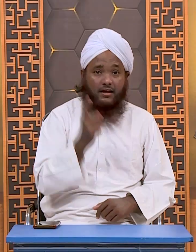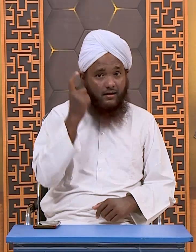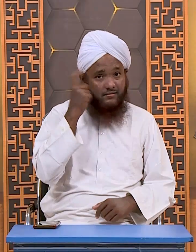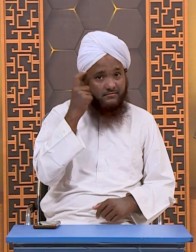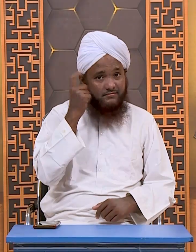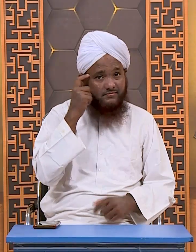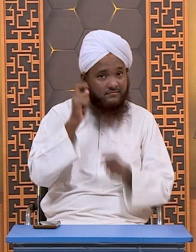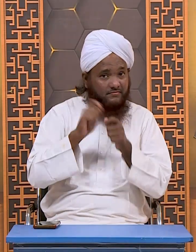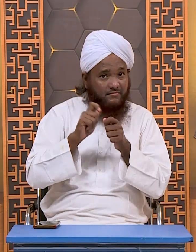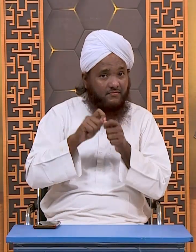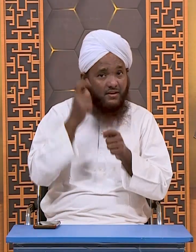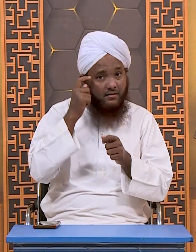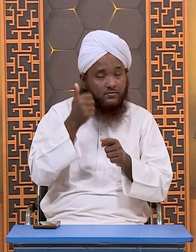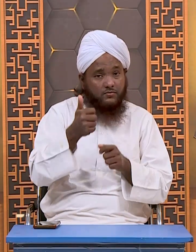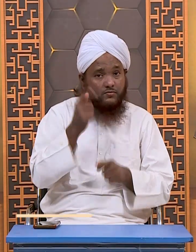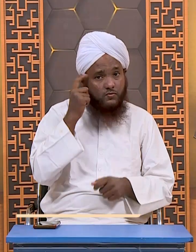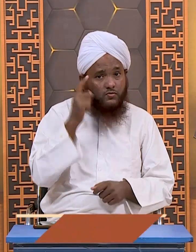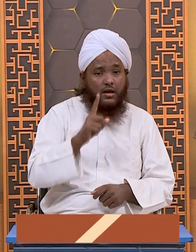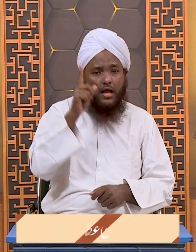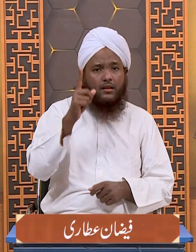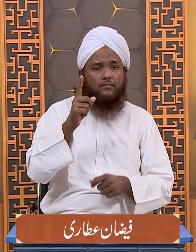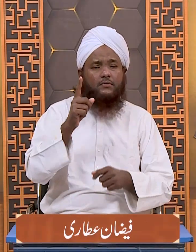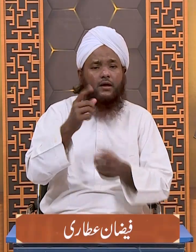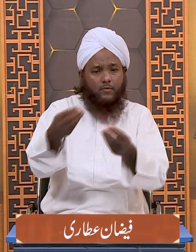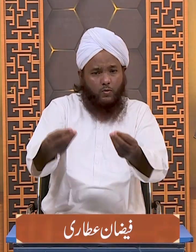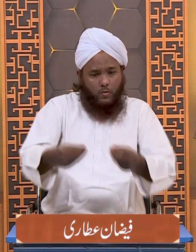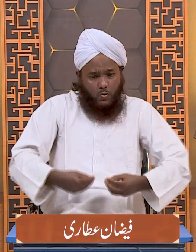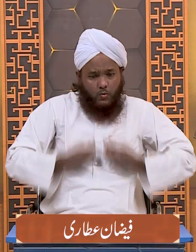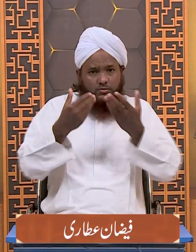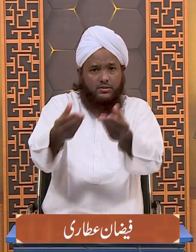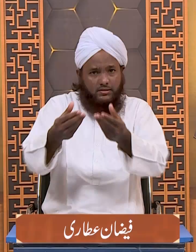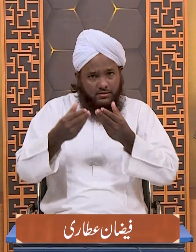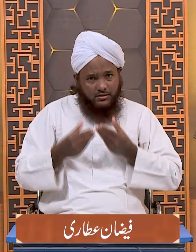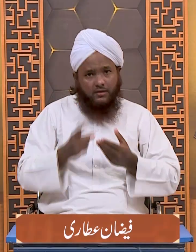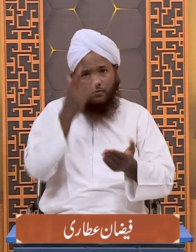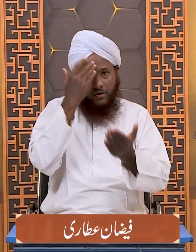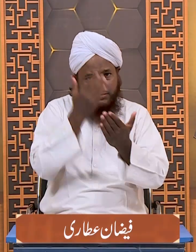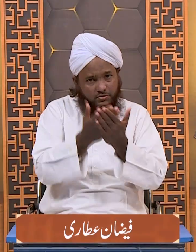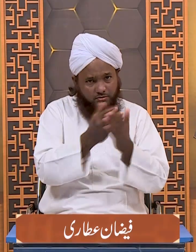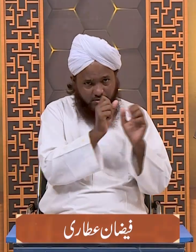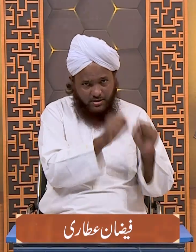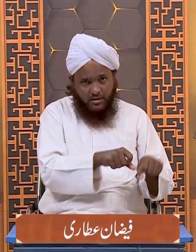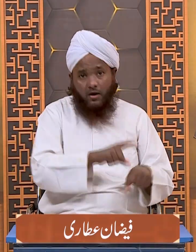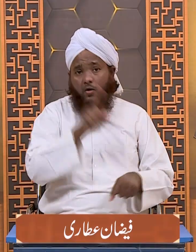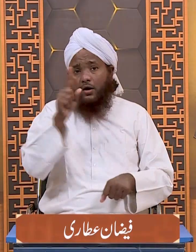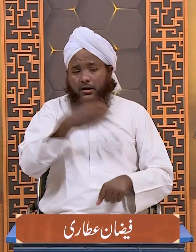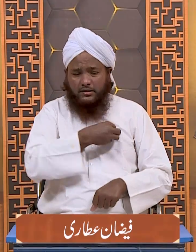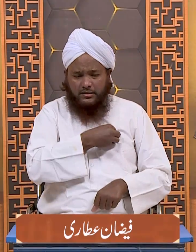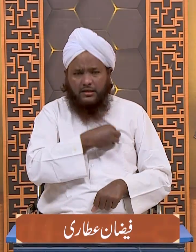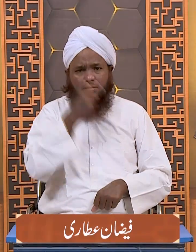کوئی راحت ملے گی اللہ تعالیٰ کی طرف سے، ہمیں راحت ملے گی، کوئی پریشانی آئے گی، کوئی تکلیف آئے گی، اللہ پاک کی طرف سے آئے گی۔ مجھے